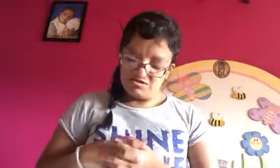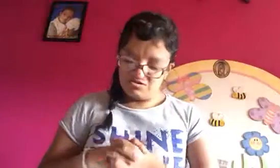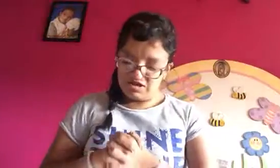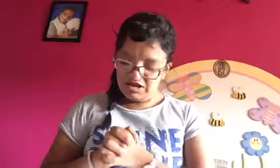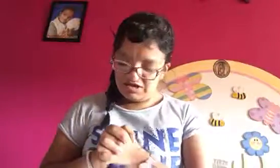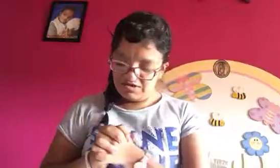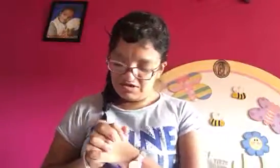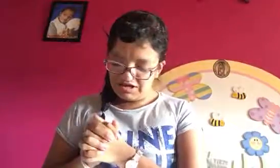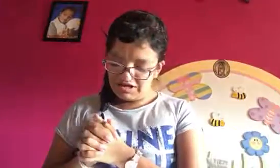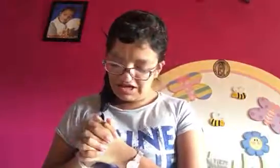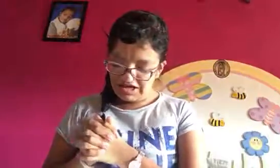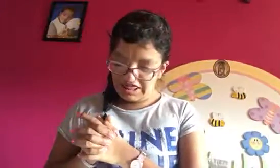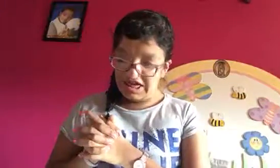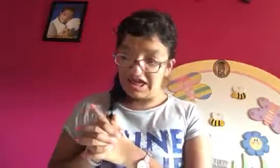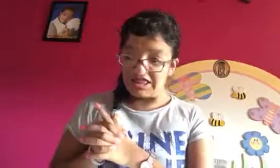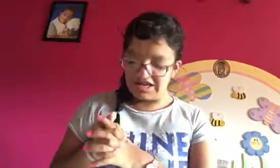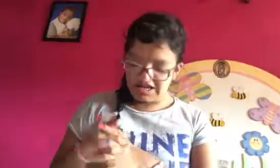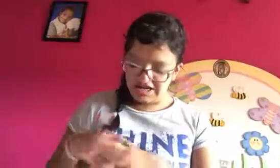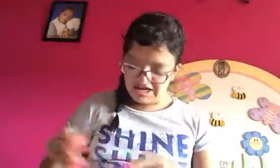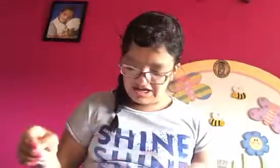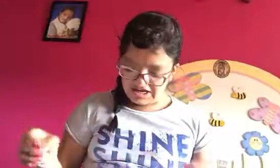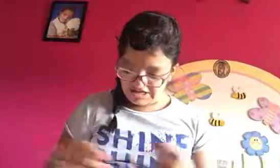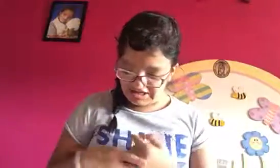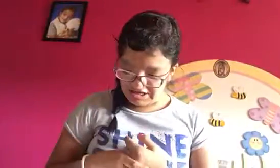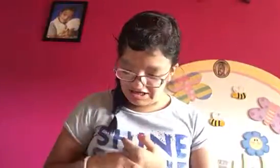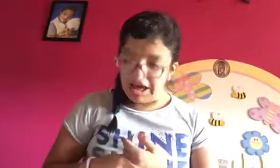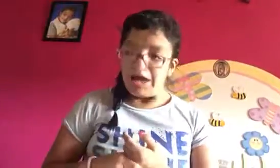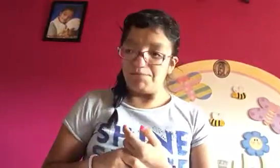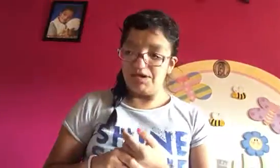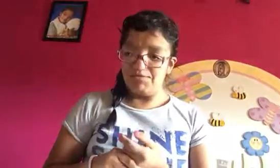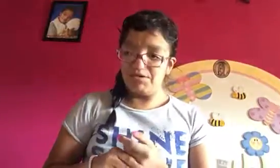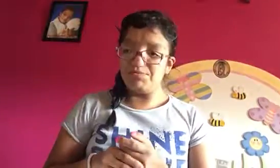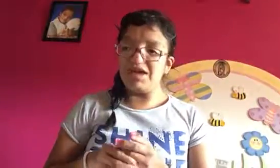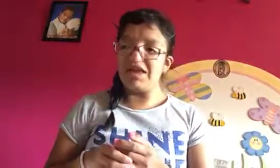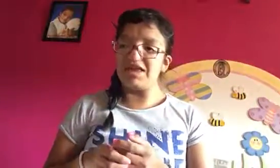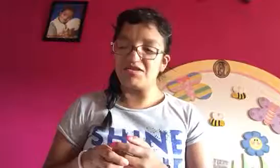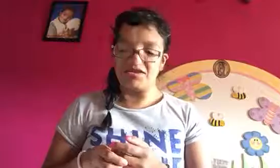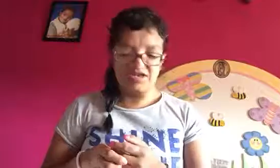Los días que queda atrás, mil momentos que